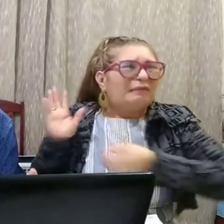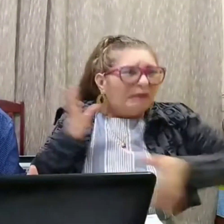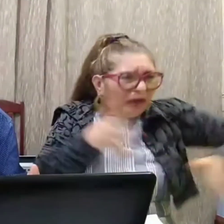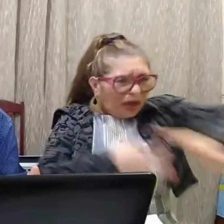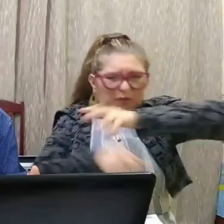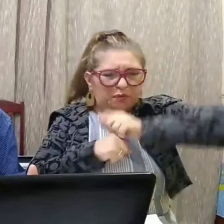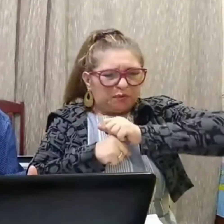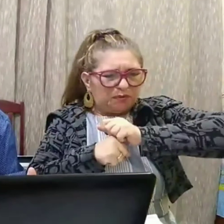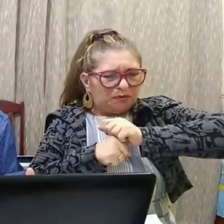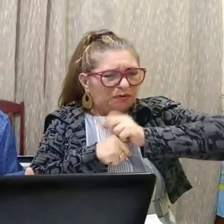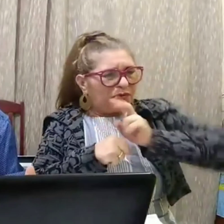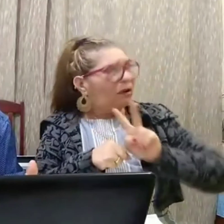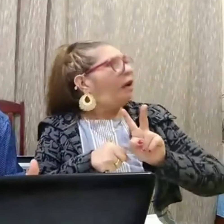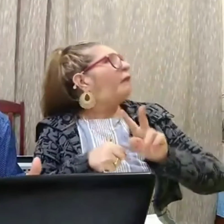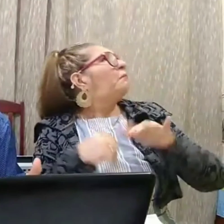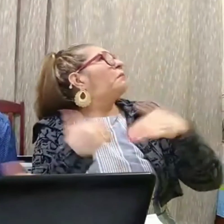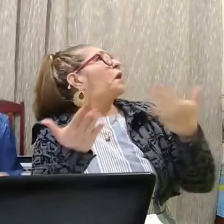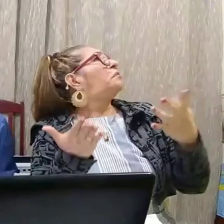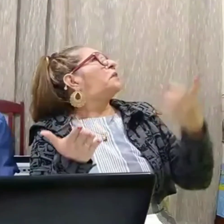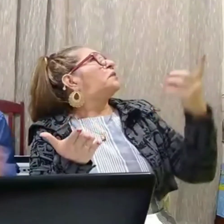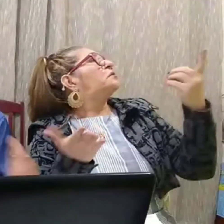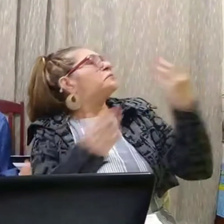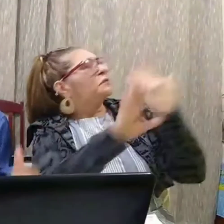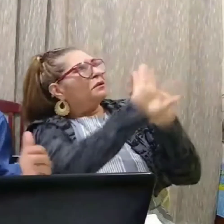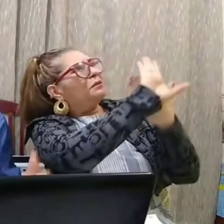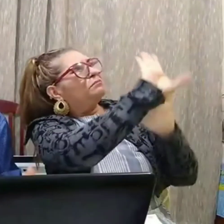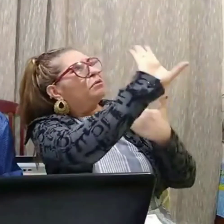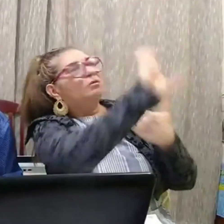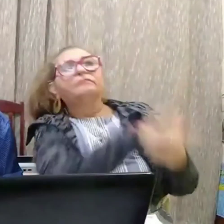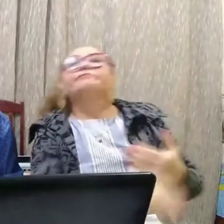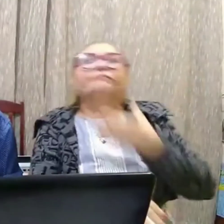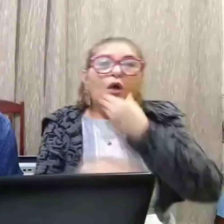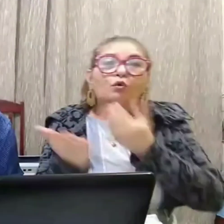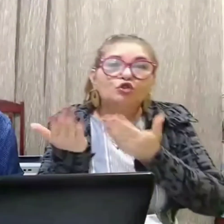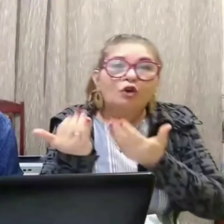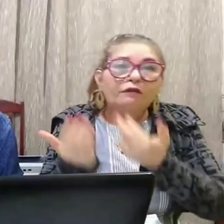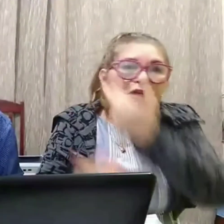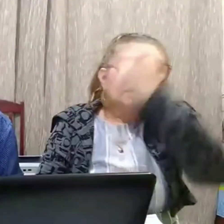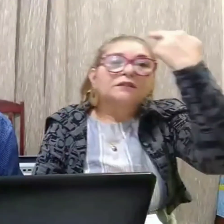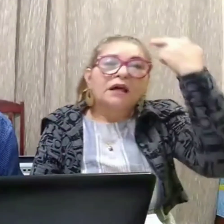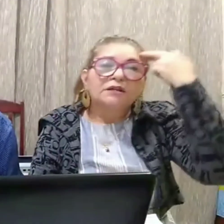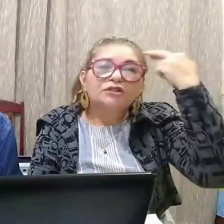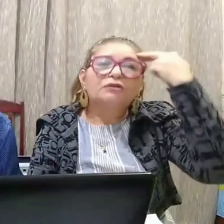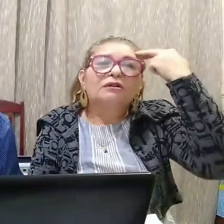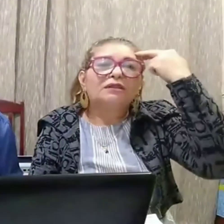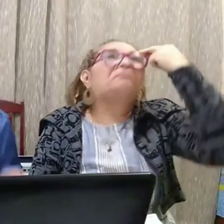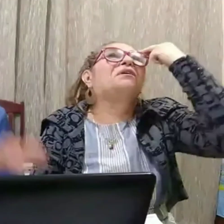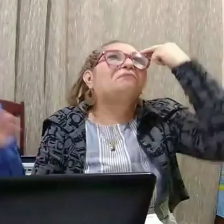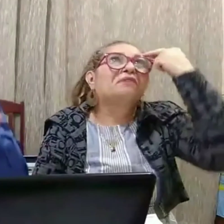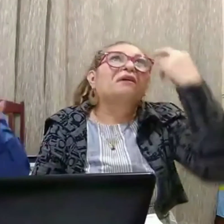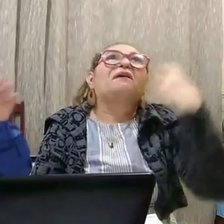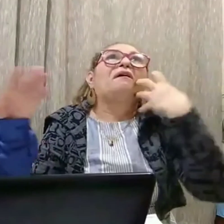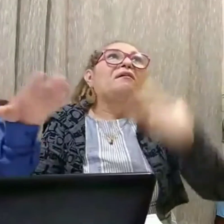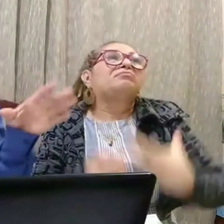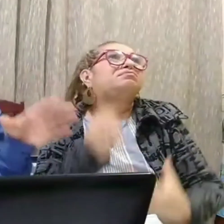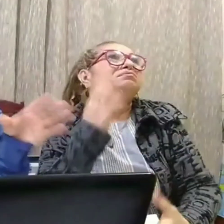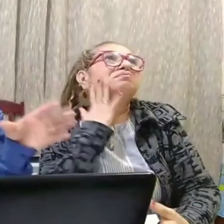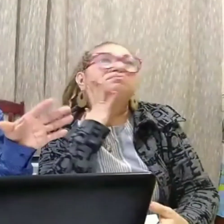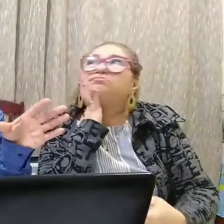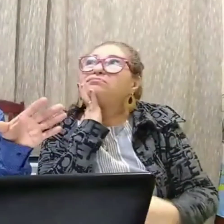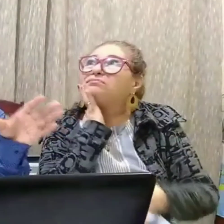Deus. Aquele jovem começou a ficar entediado e insatisfeito com o que ele tinha e fazia. Ele começou a olhar